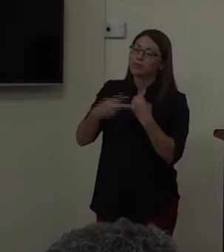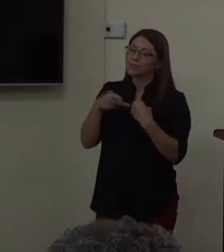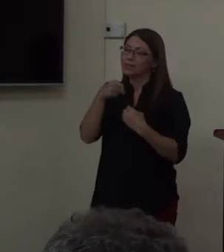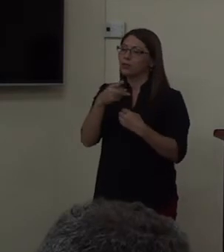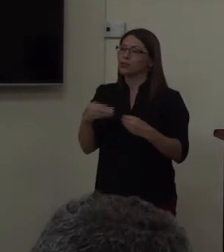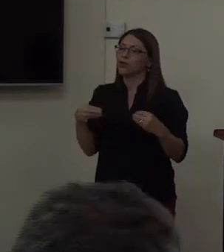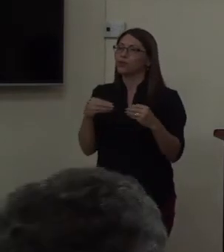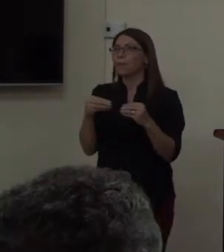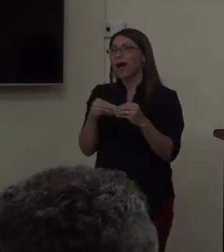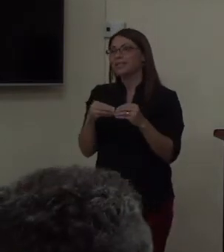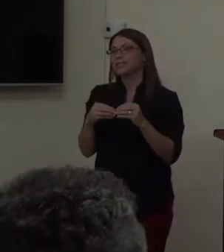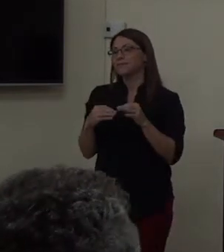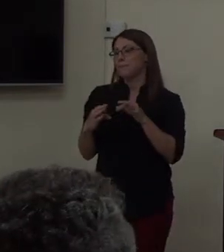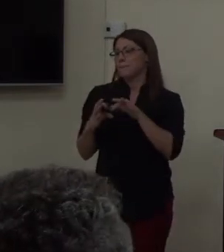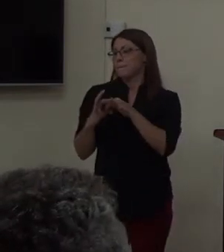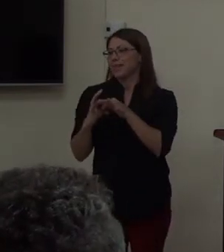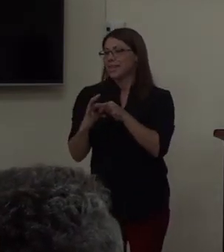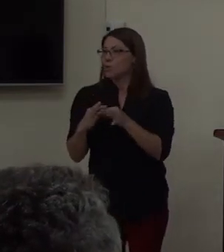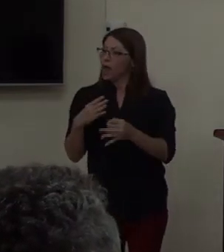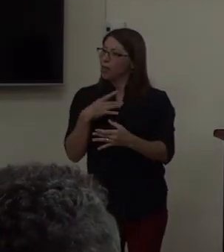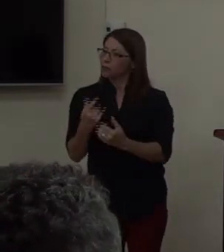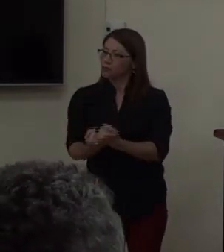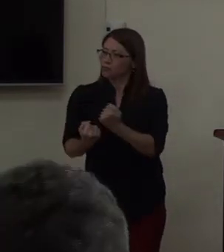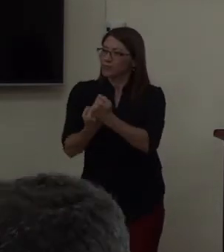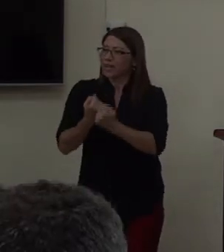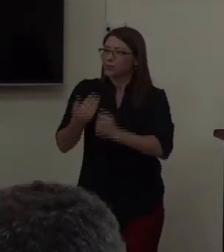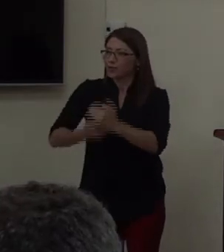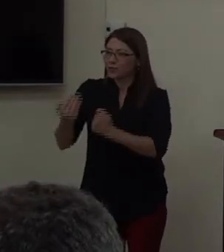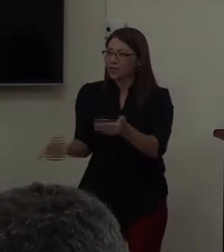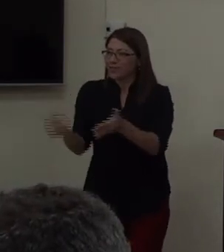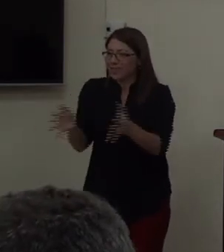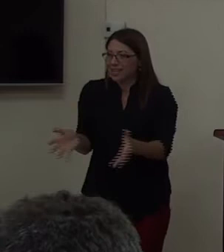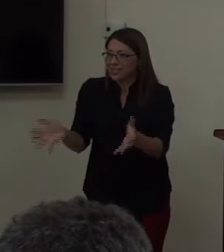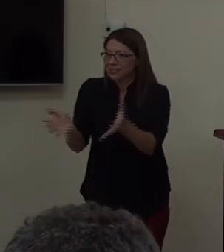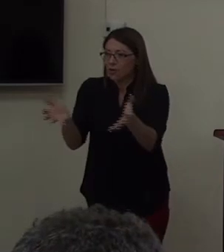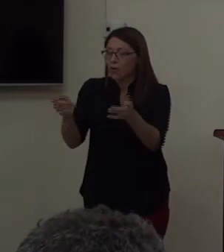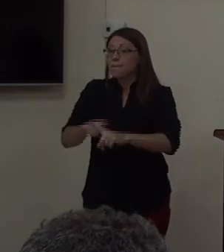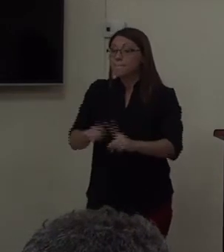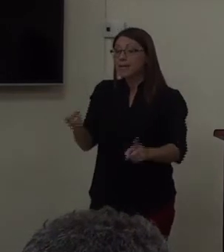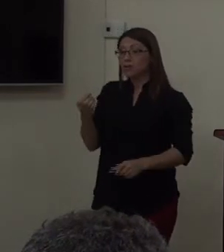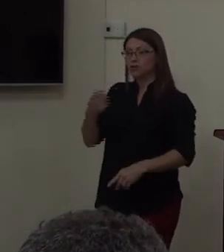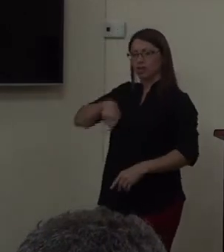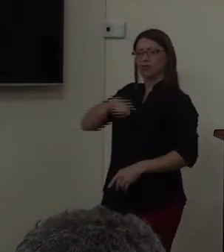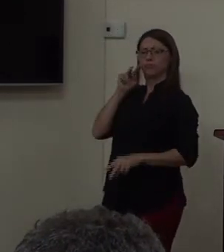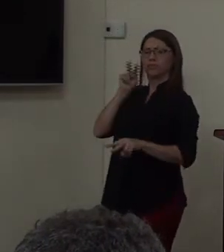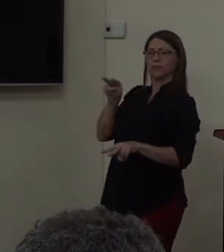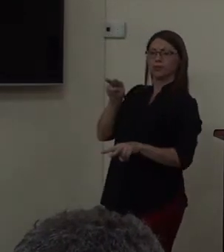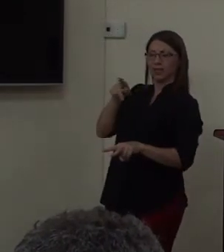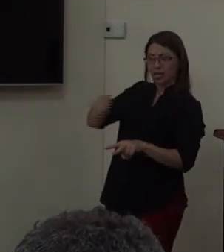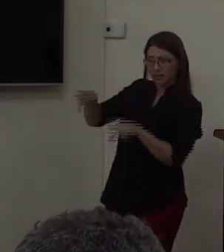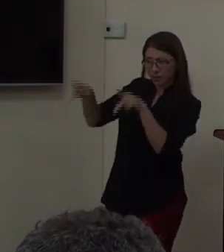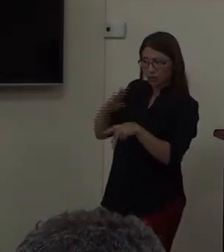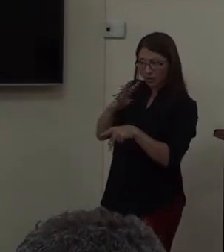los más matriculados en los procesos de revitalización. Pero, por ejemplo, si nos vamos a la preocupación de la competencia de los hablantes por